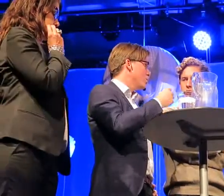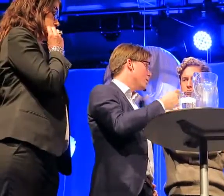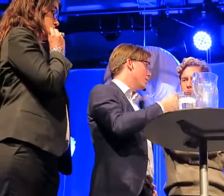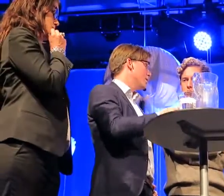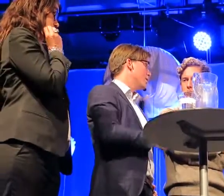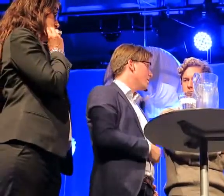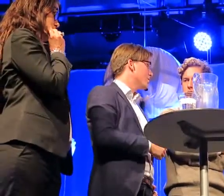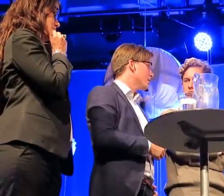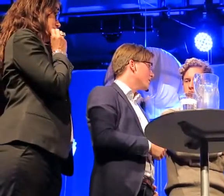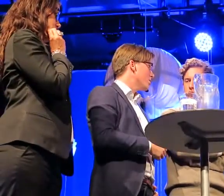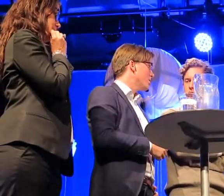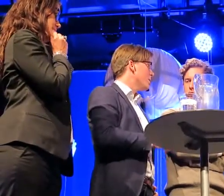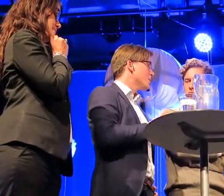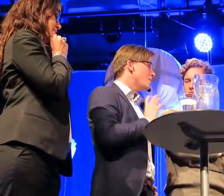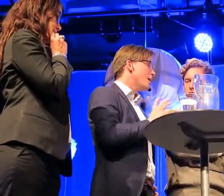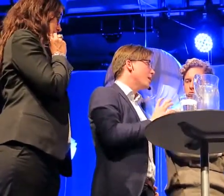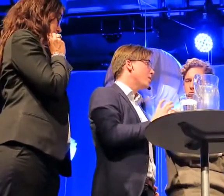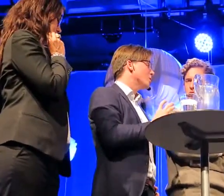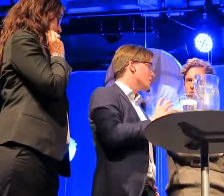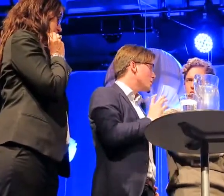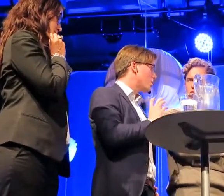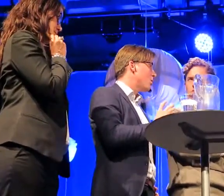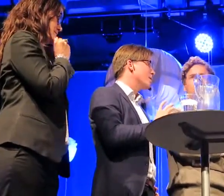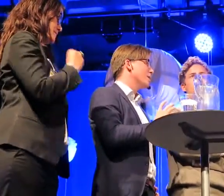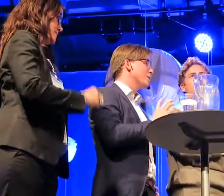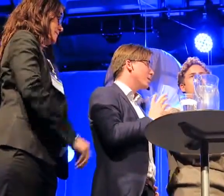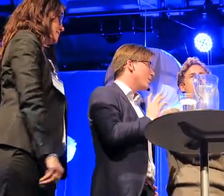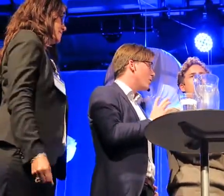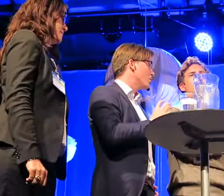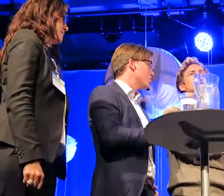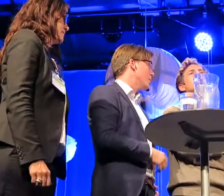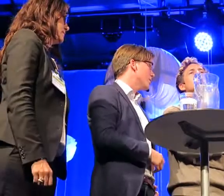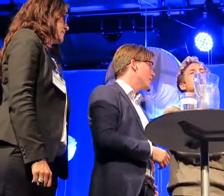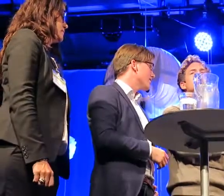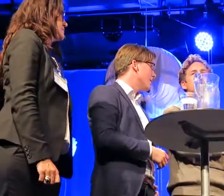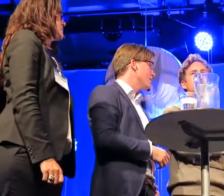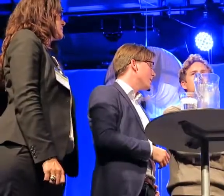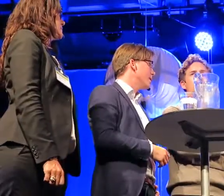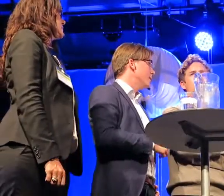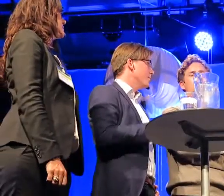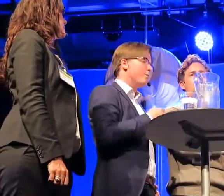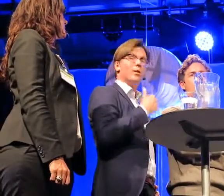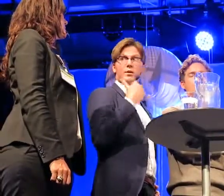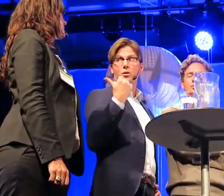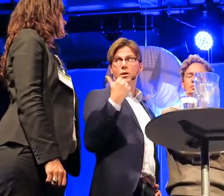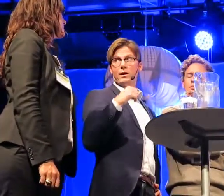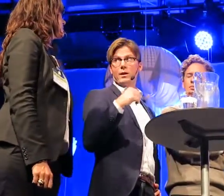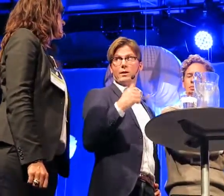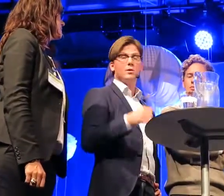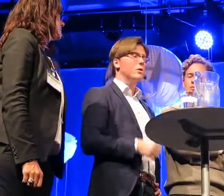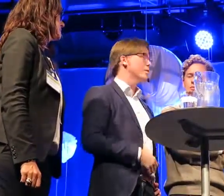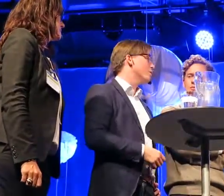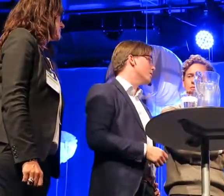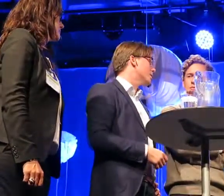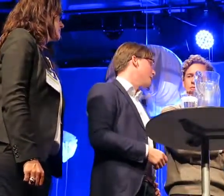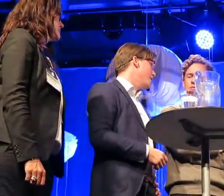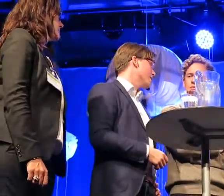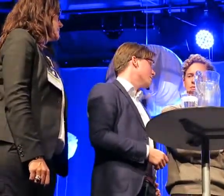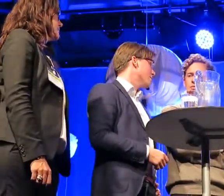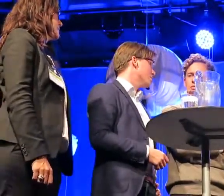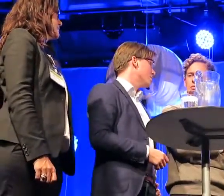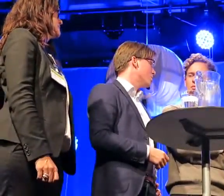fattiga utan att leda till klimatkatastrof? Sverige kan göra sitt, ska göra sitt, vi kan vara föregångsland. Det är liksom en del. Men på den internationella arenan så har vi